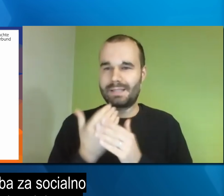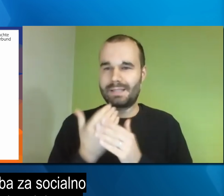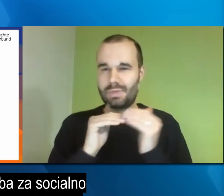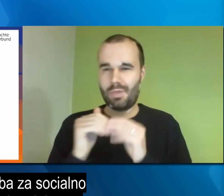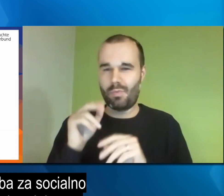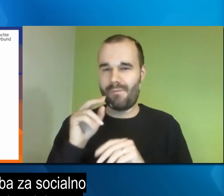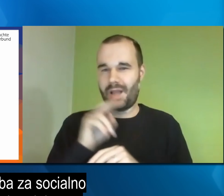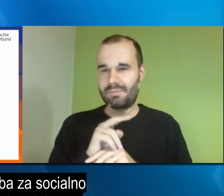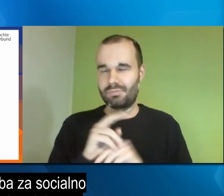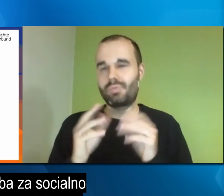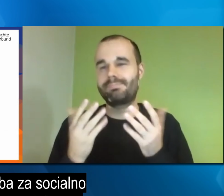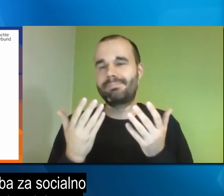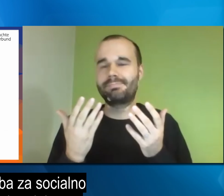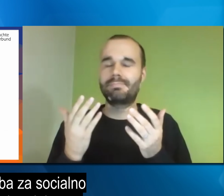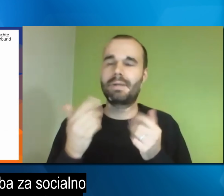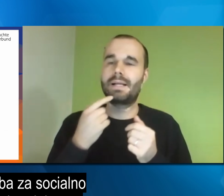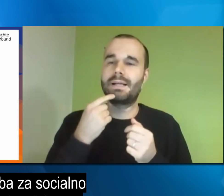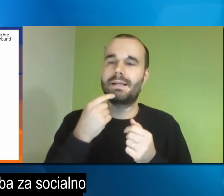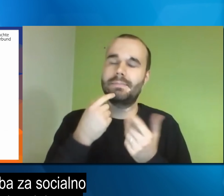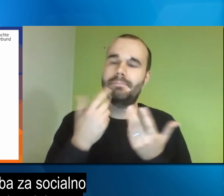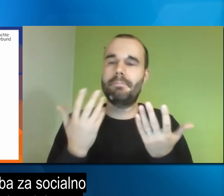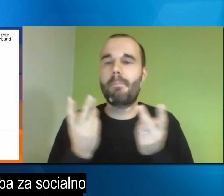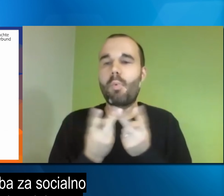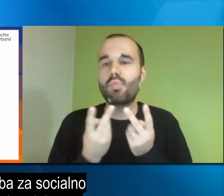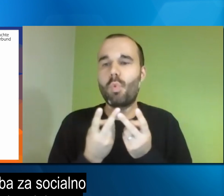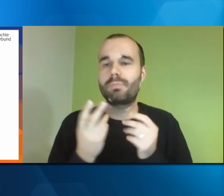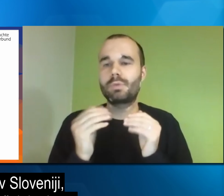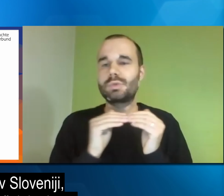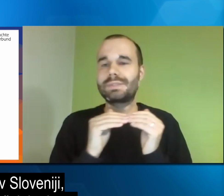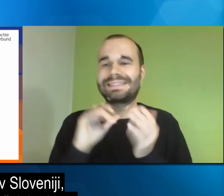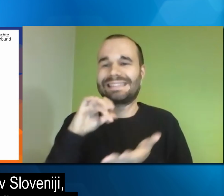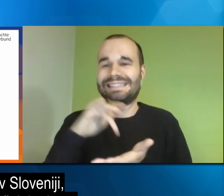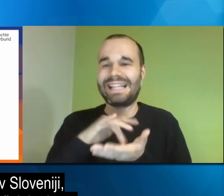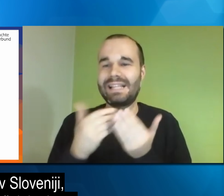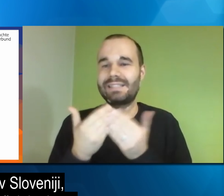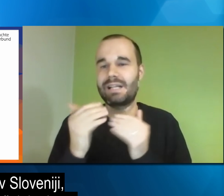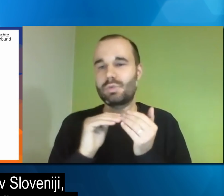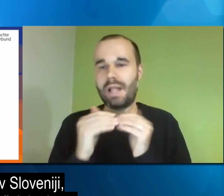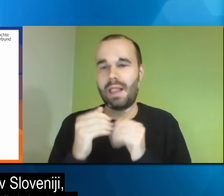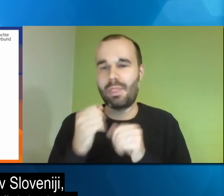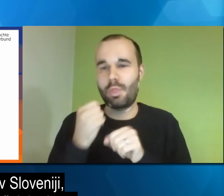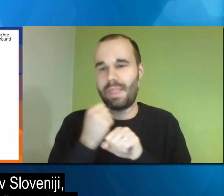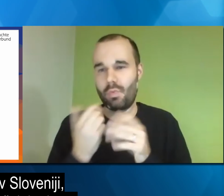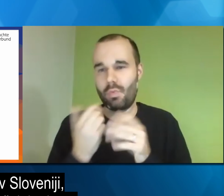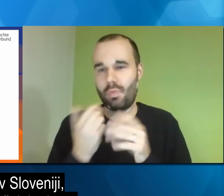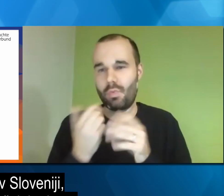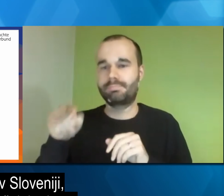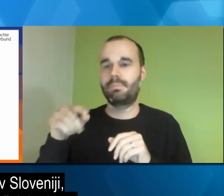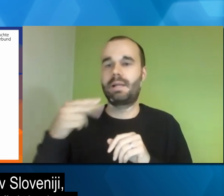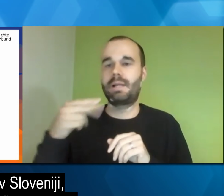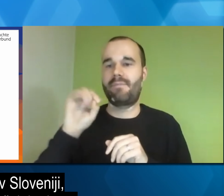Lokalna služba za socialno varstvo, to je nekaj podobnega kot Center za socialno delo v